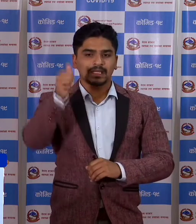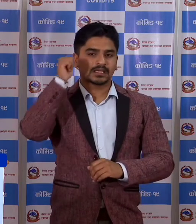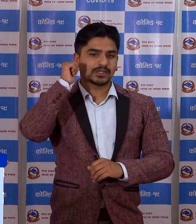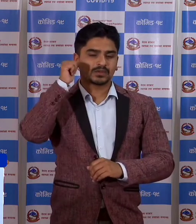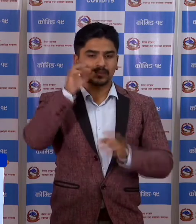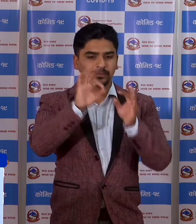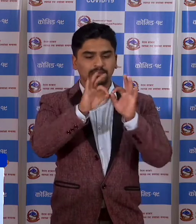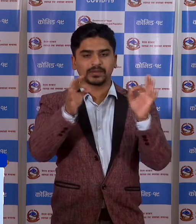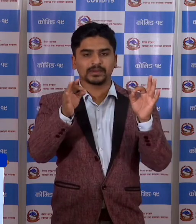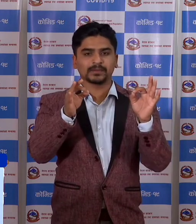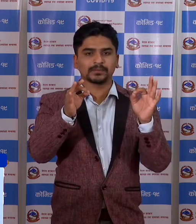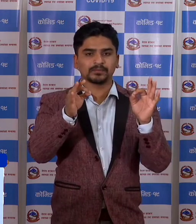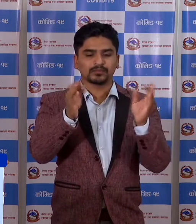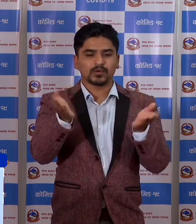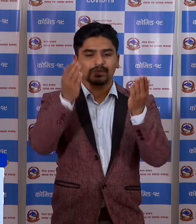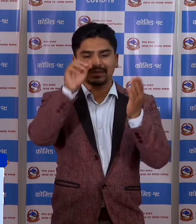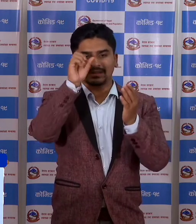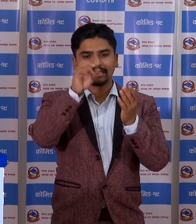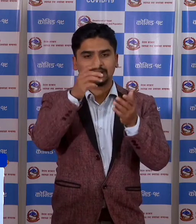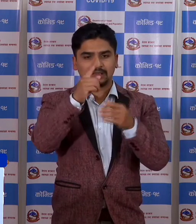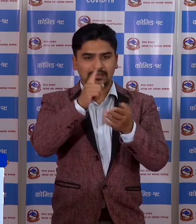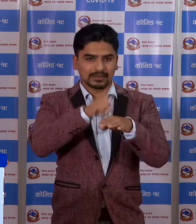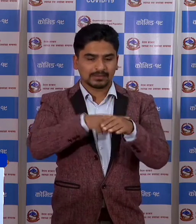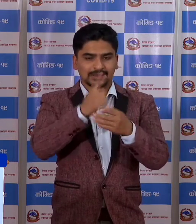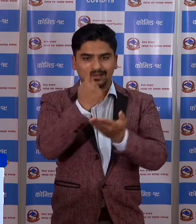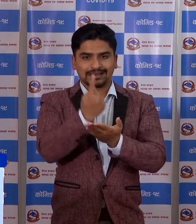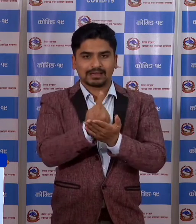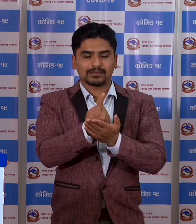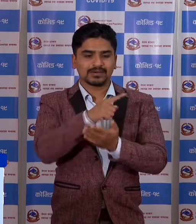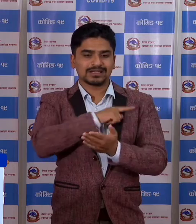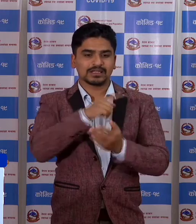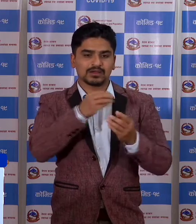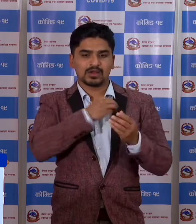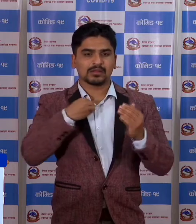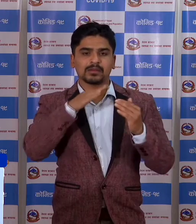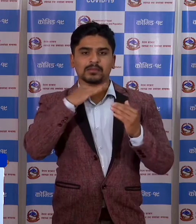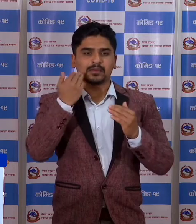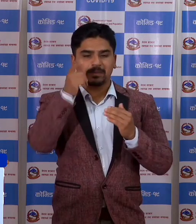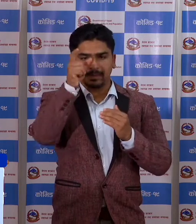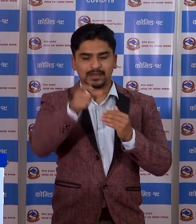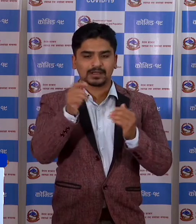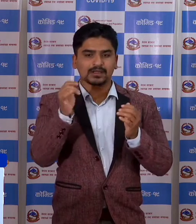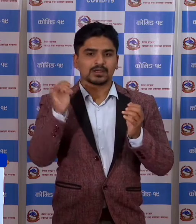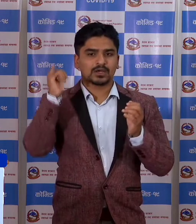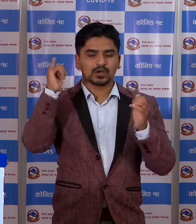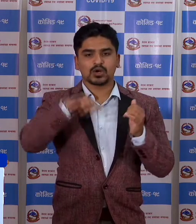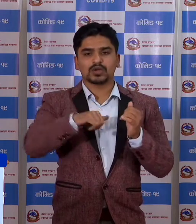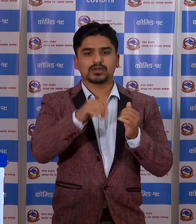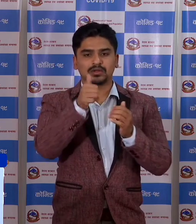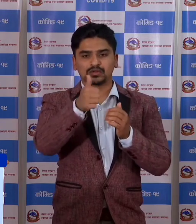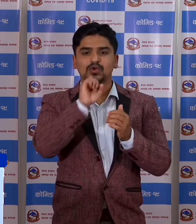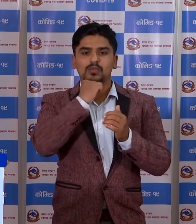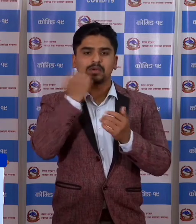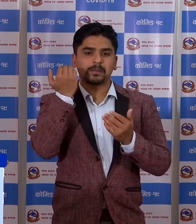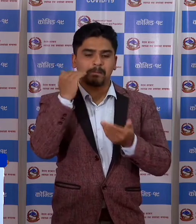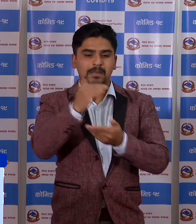हिजो विभिन्न अपडेट दिने क्रम में काठमाडौँ को निजी अस्पताल में मृत्यु भएका व्यक्ति र डडेलधुरा का 6 वर्षीय बालक को